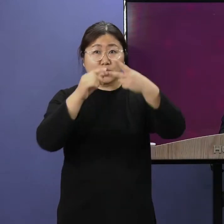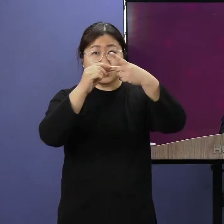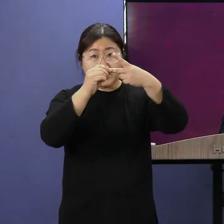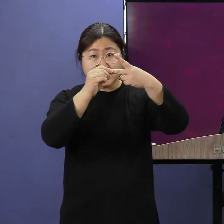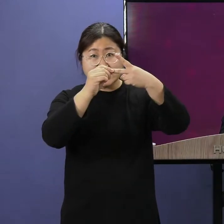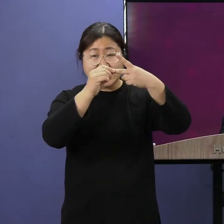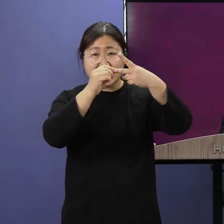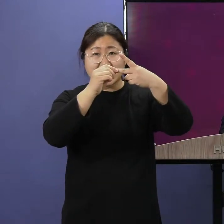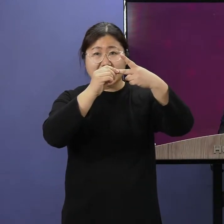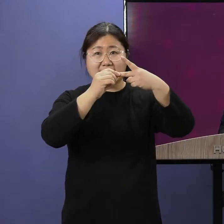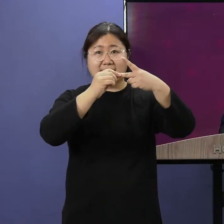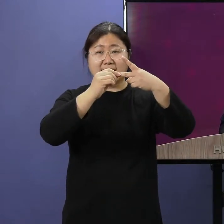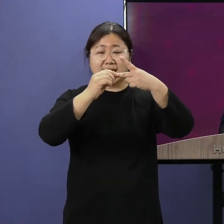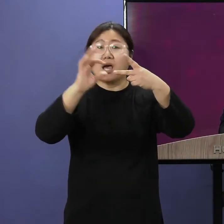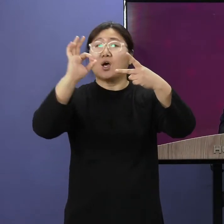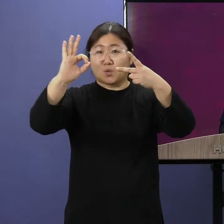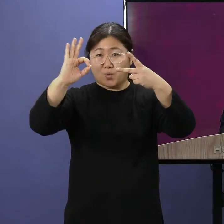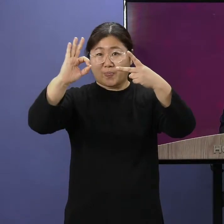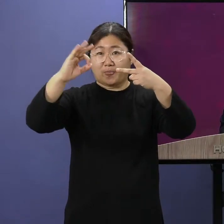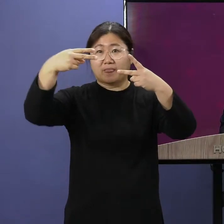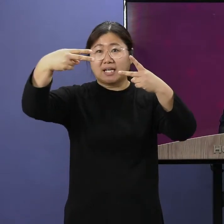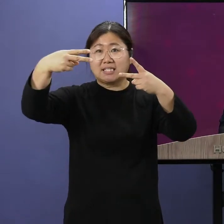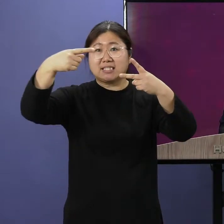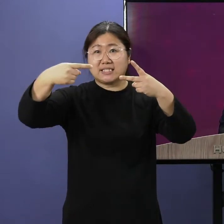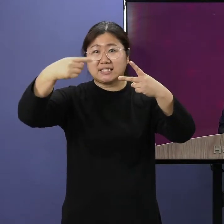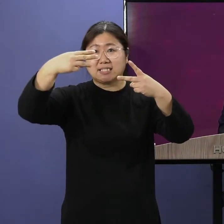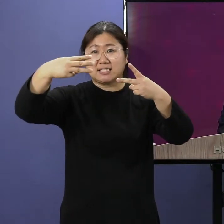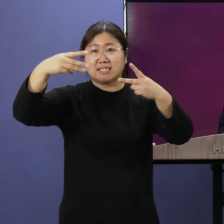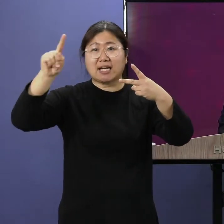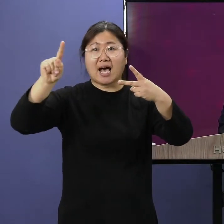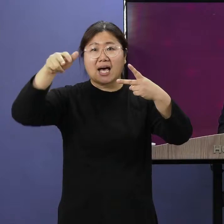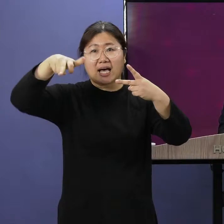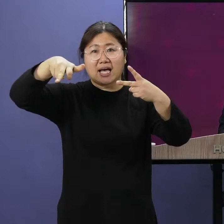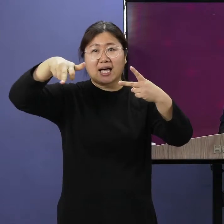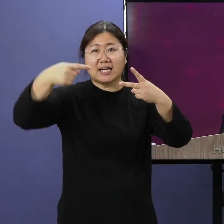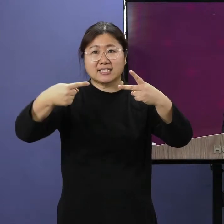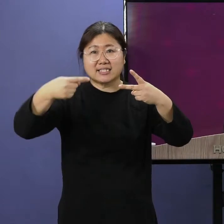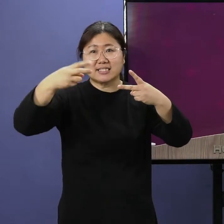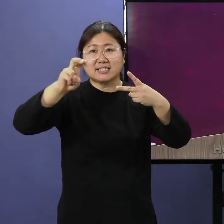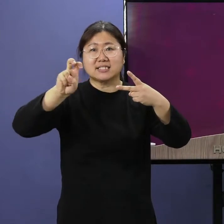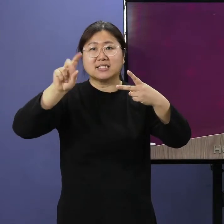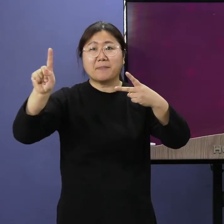비유입니다. 그리고 이 비유의 결론이 10절에서 나오는데요.